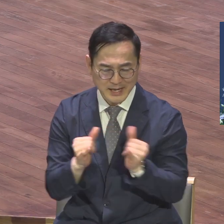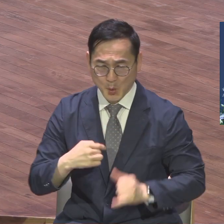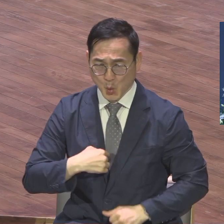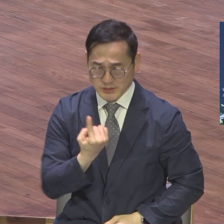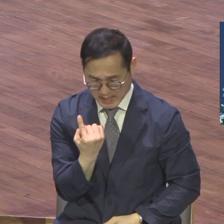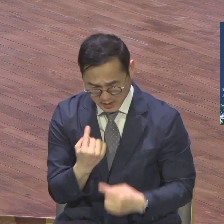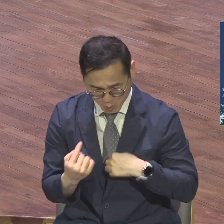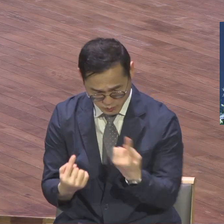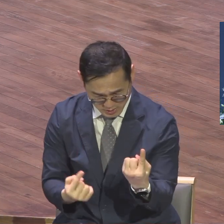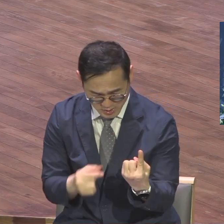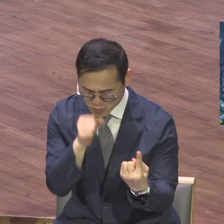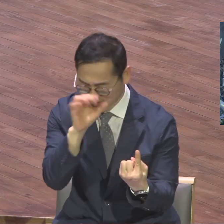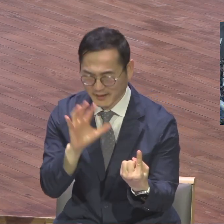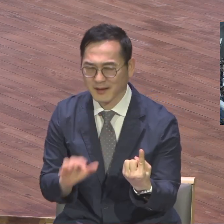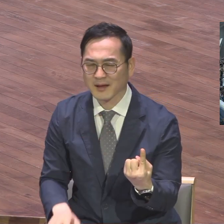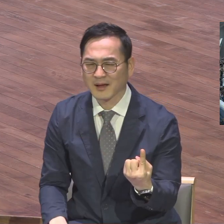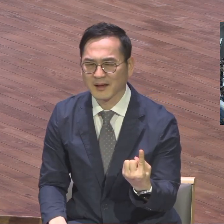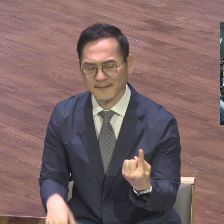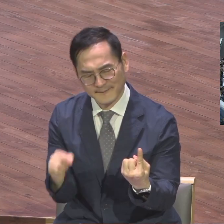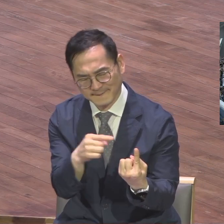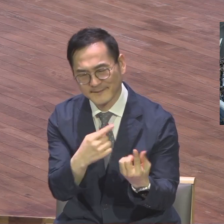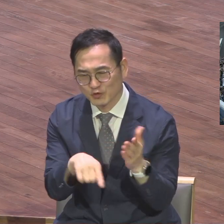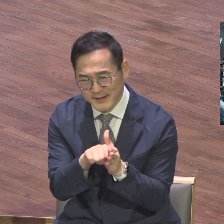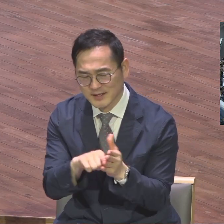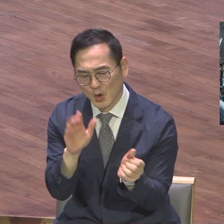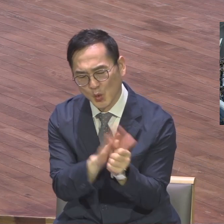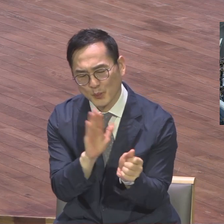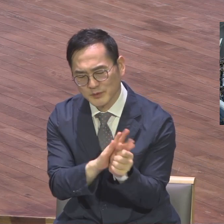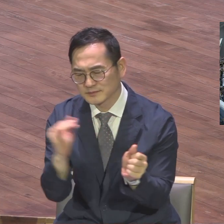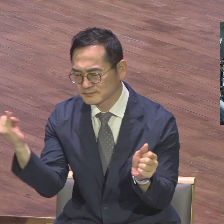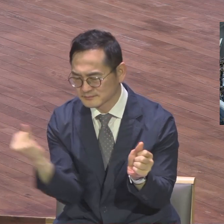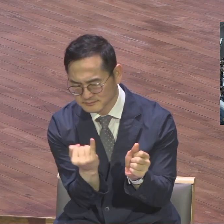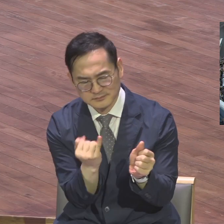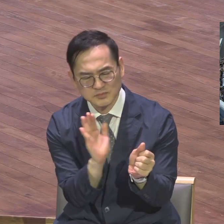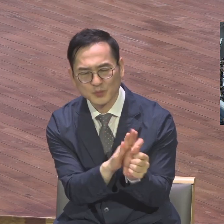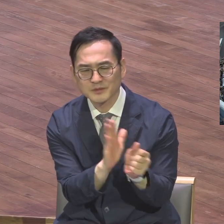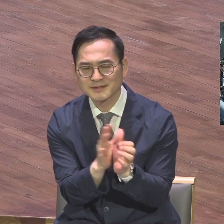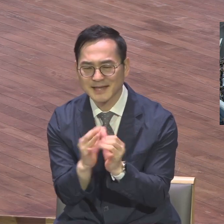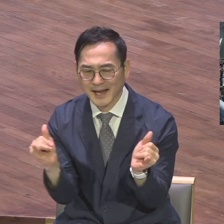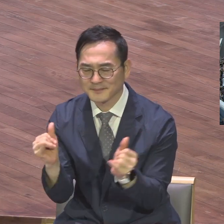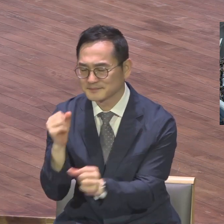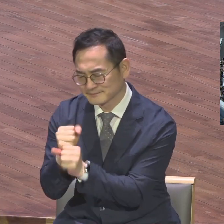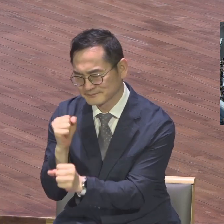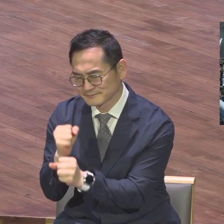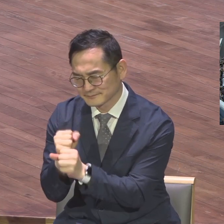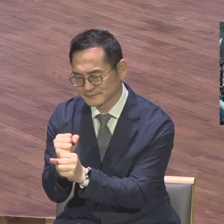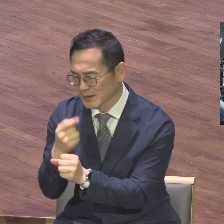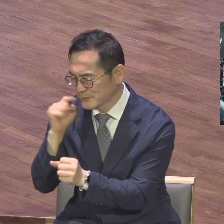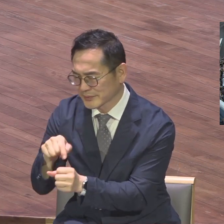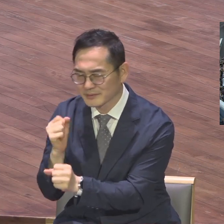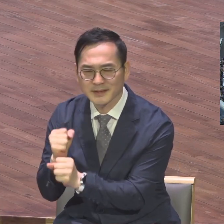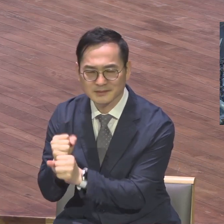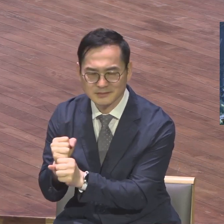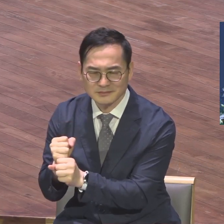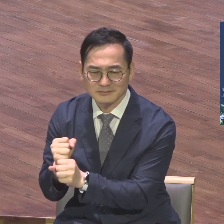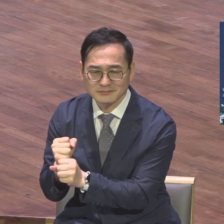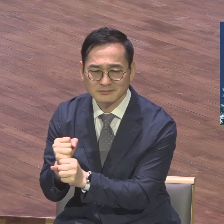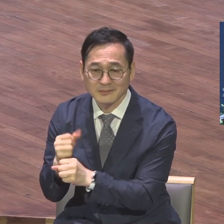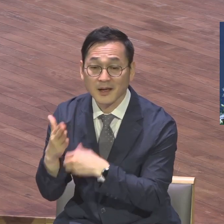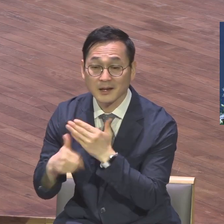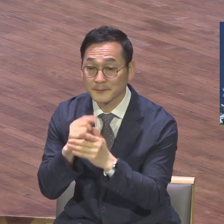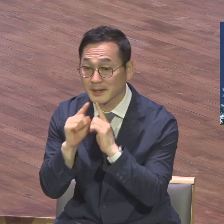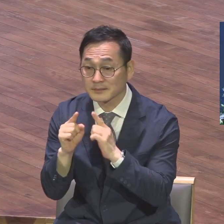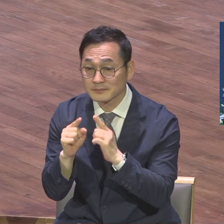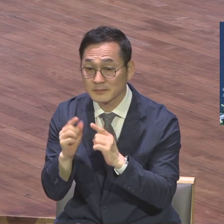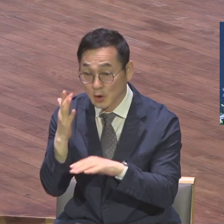것이 좋지 아니하니 내가 그를 위하여 돕는 배필을 지으리라 그렇게 말씀하셨어요. 그래서 이